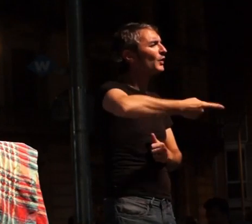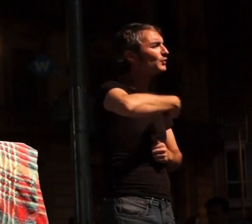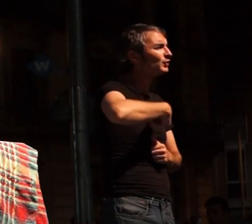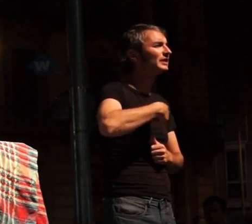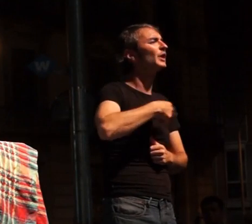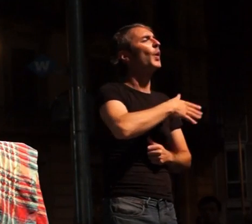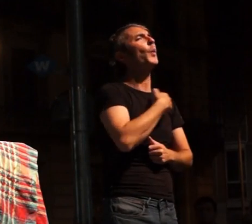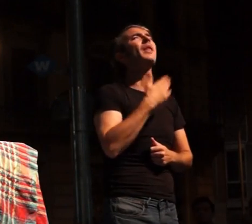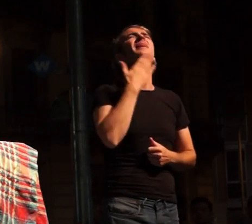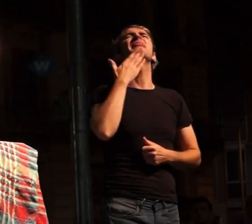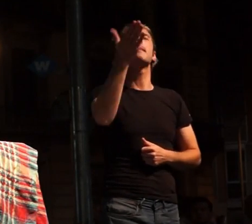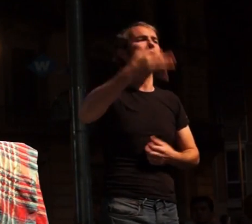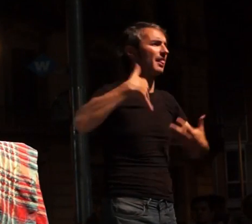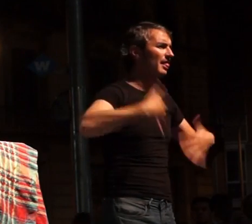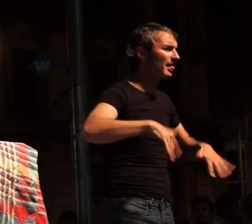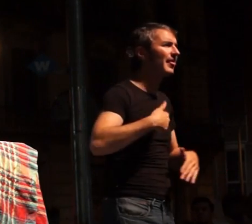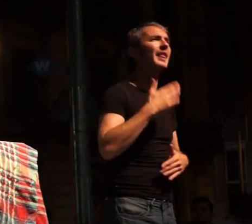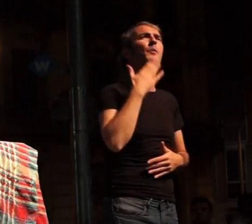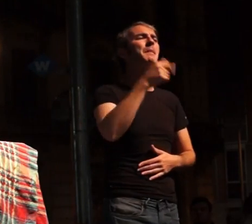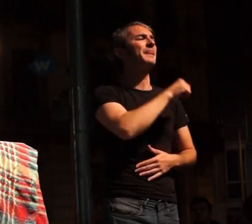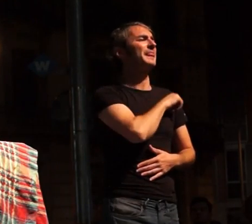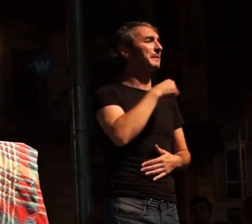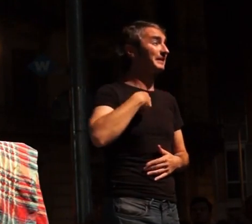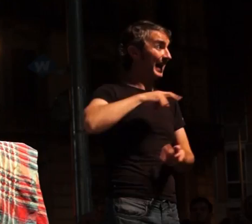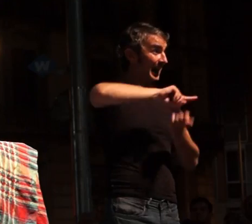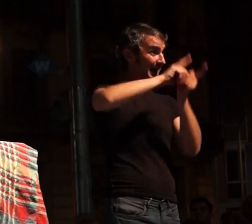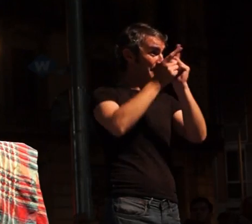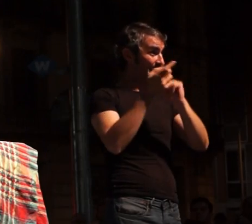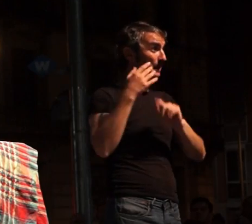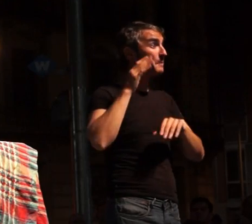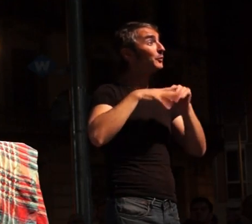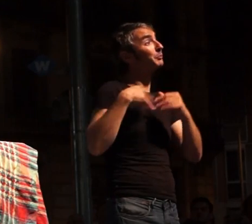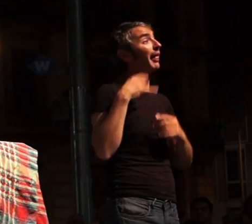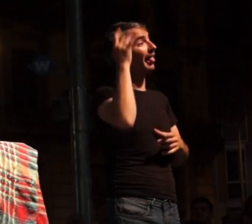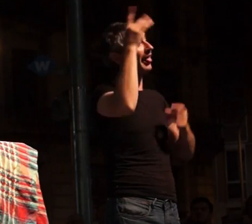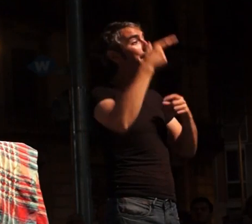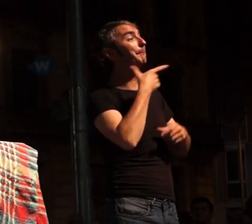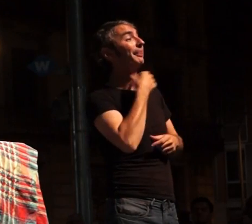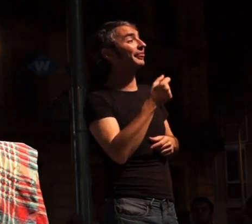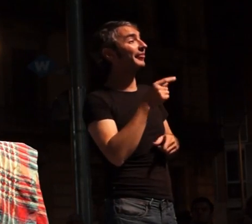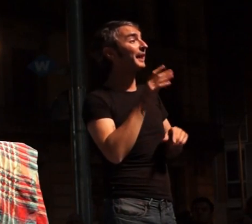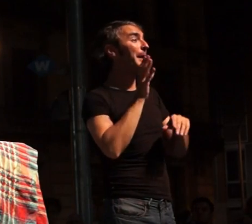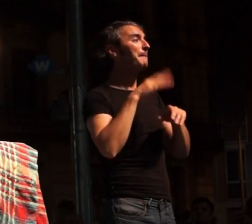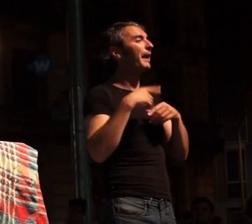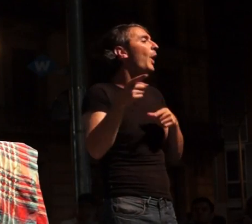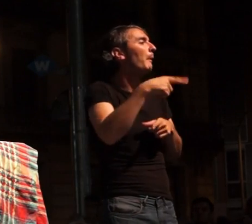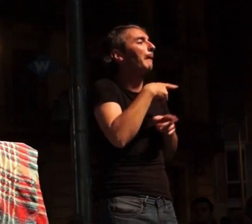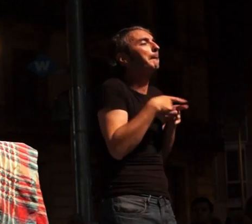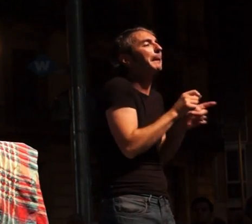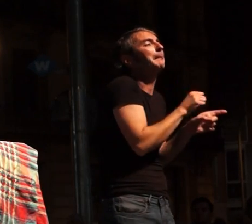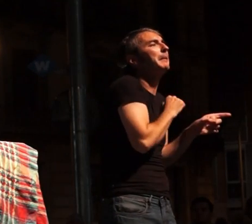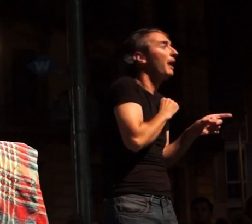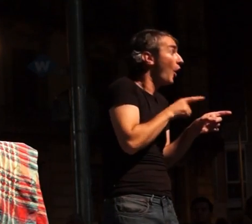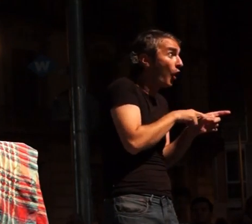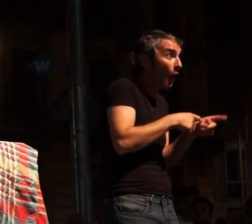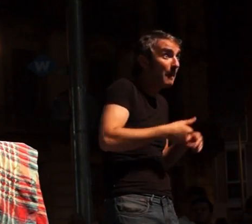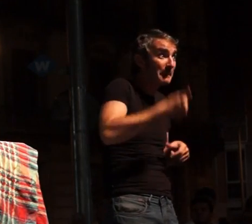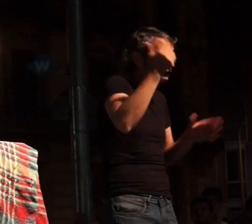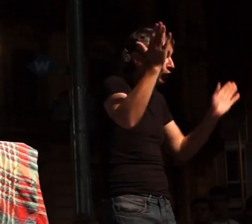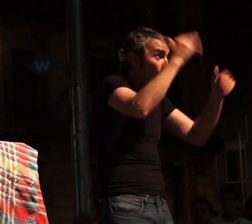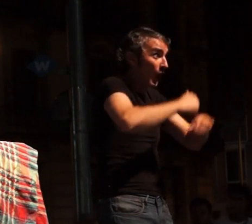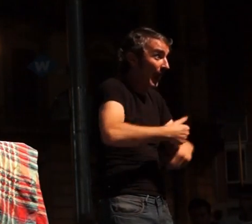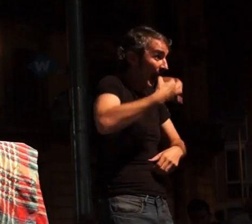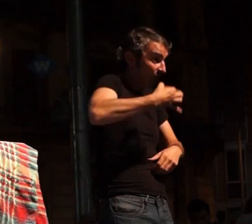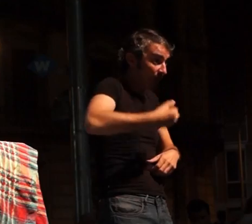voler la independència per canviar-ho tot, no és un caprici, no és un dogma sectari, és l'única